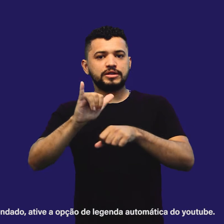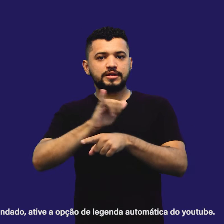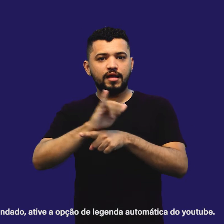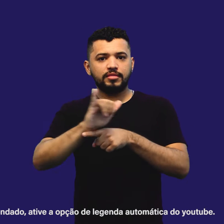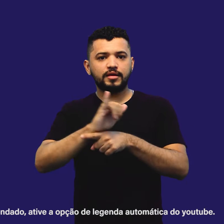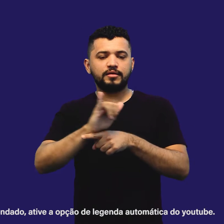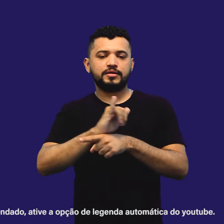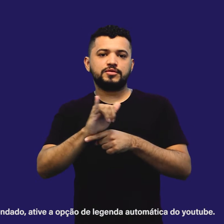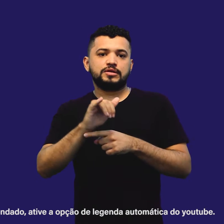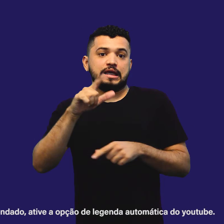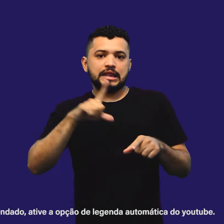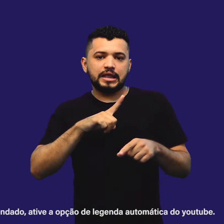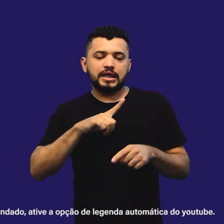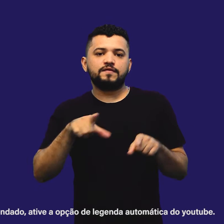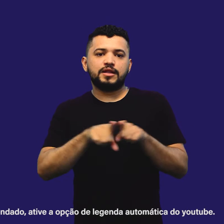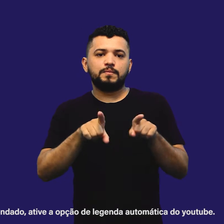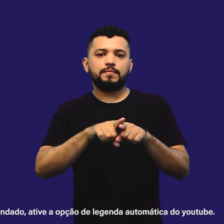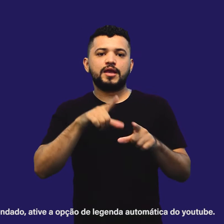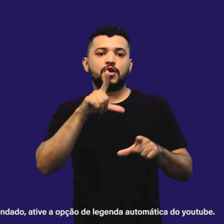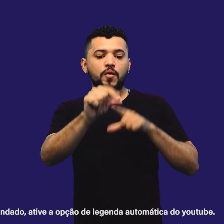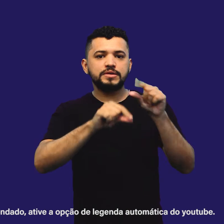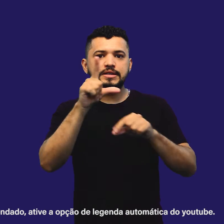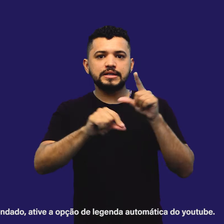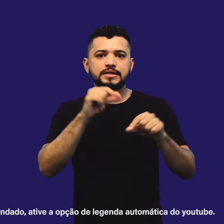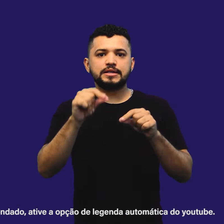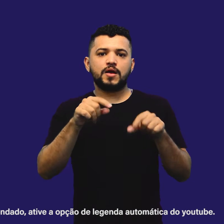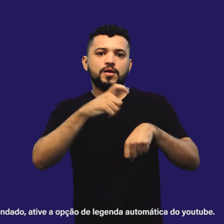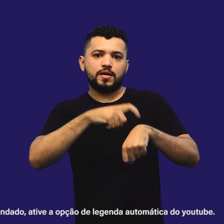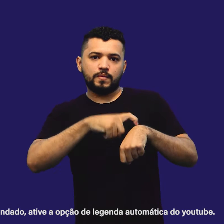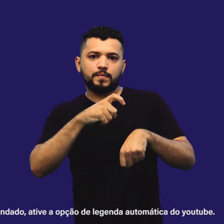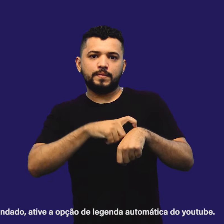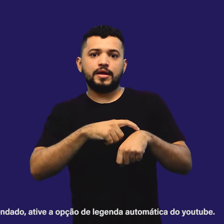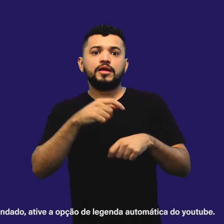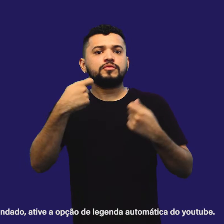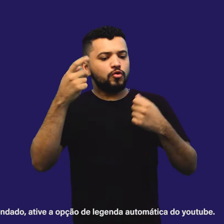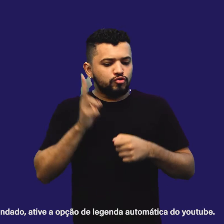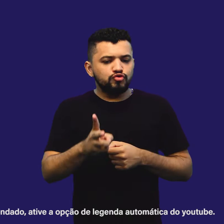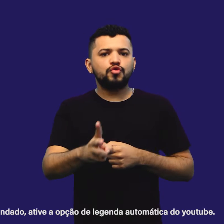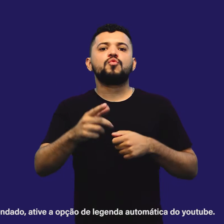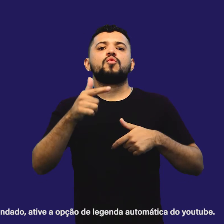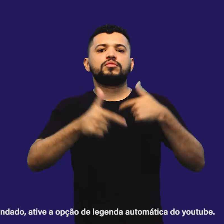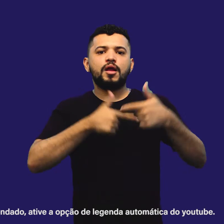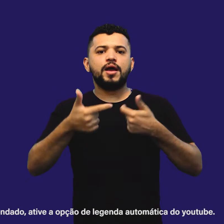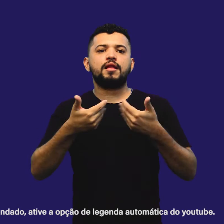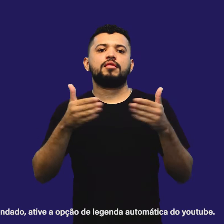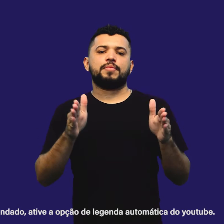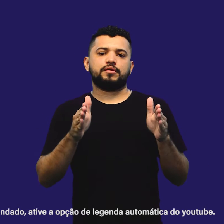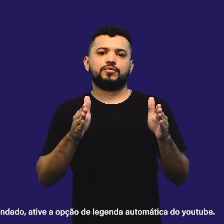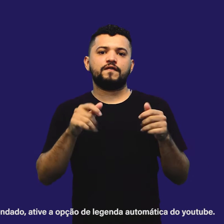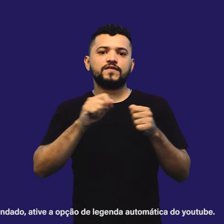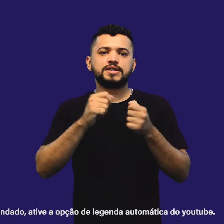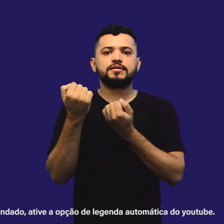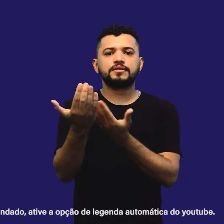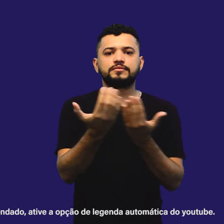sua marmita da forma que você monta seu prato, eles persistiram. Aquele que já fez a marmita da sua forma